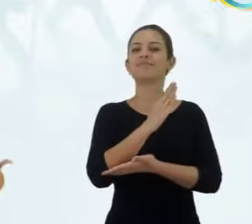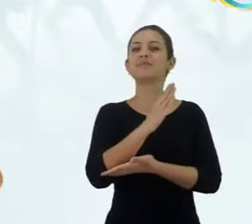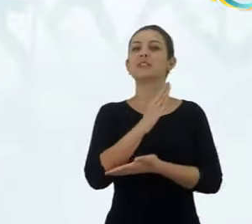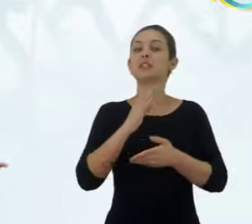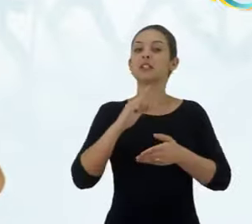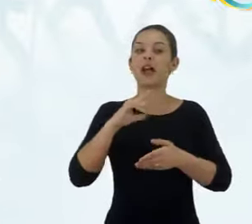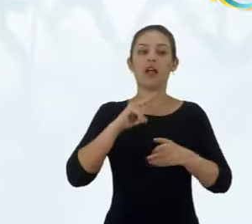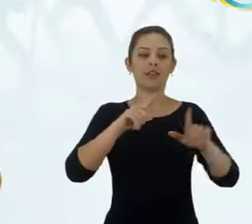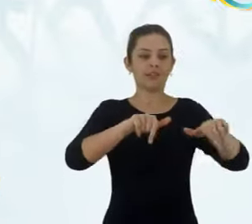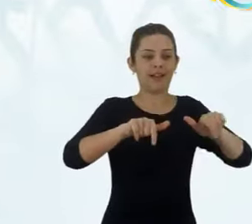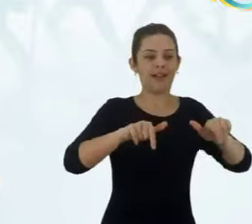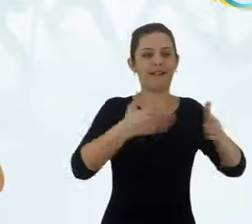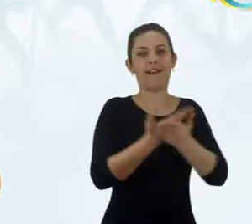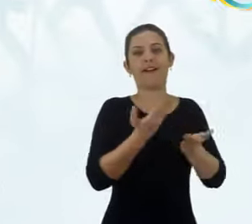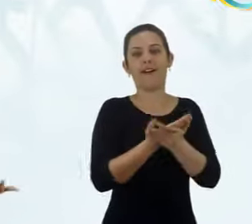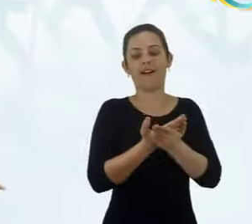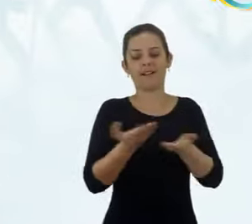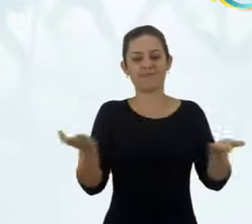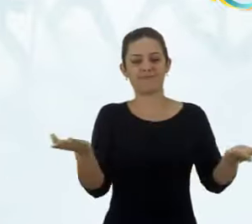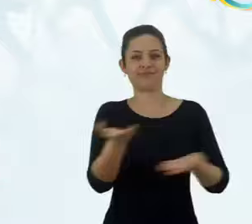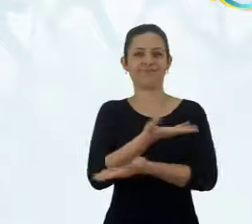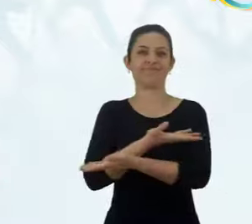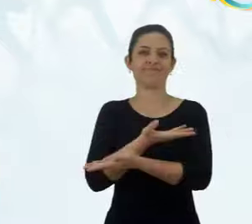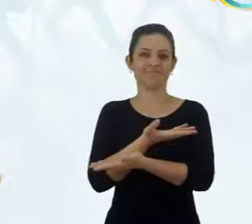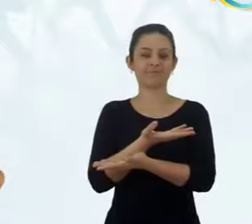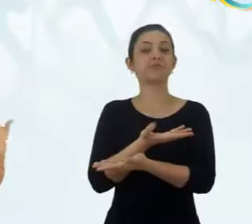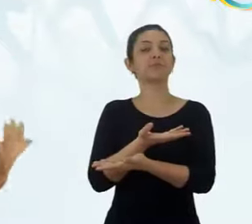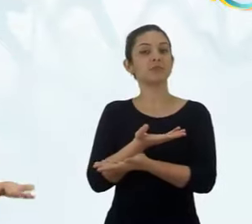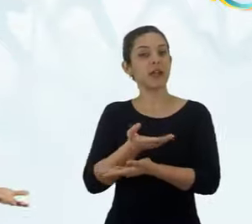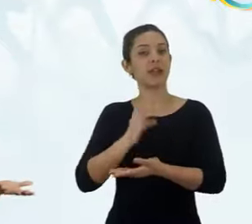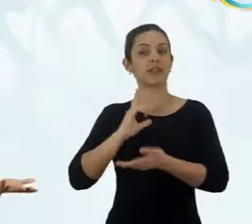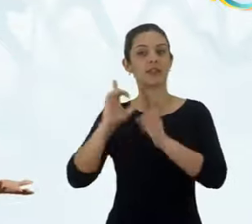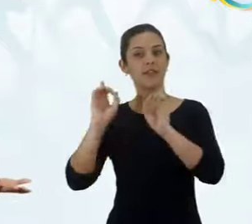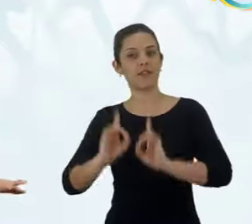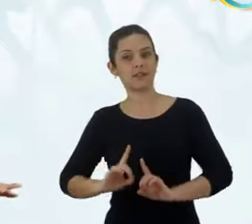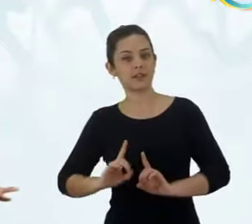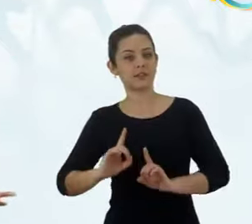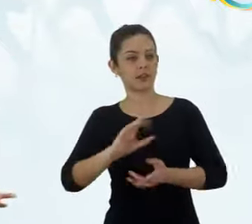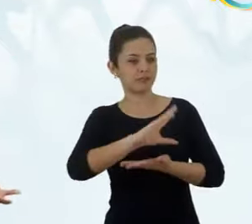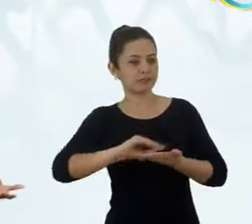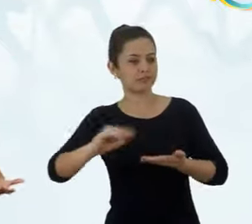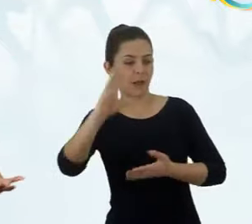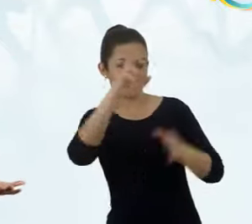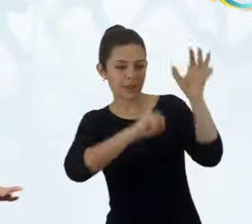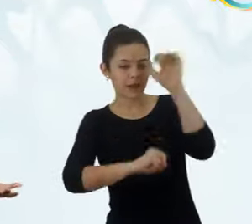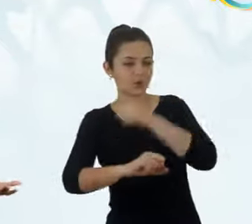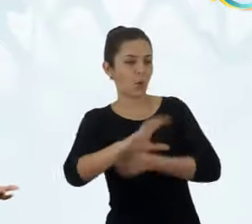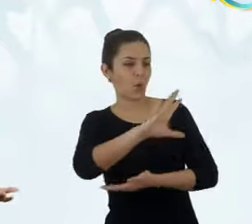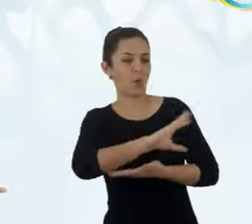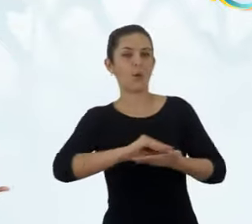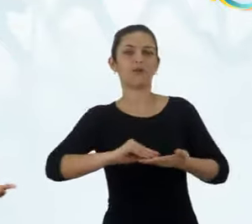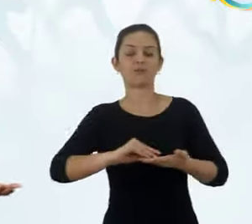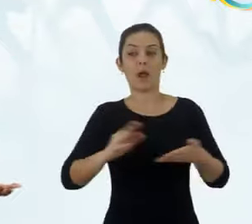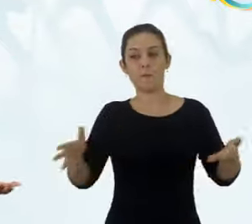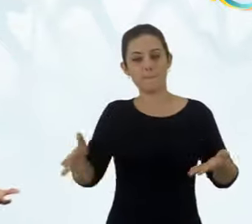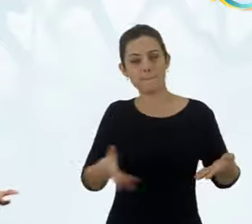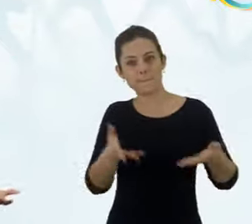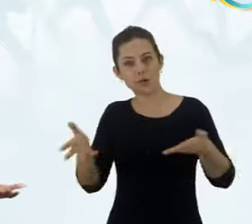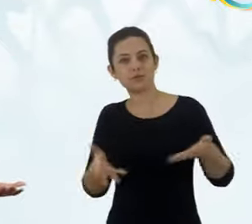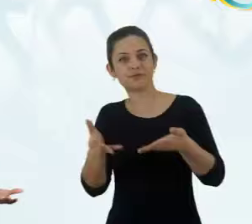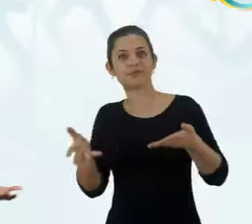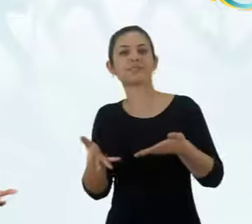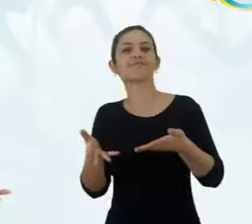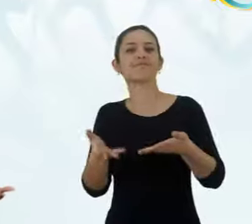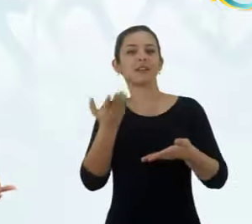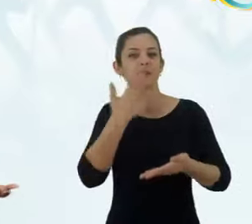superando, né? E dentro da sala de aula acontece muito essa troca. Então, os com deficiência acabam ganhando um exemplo de